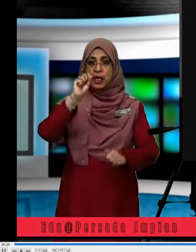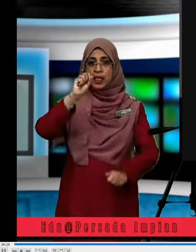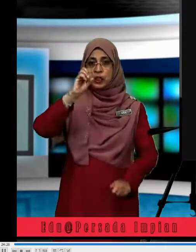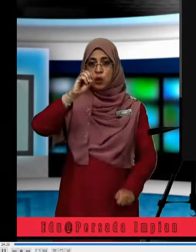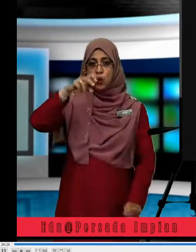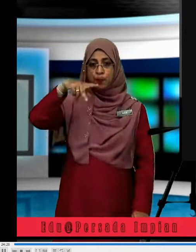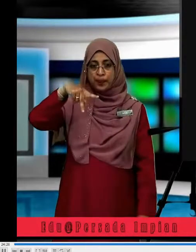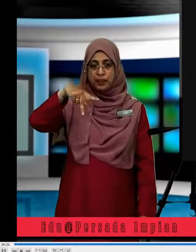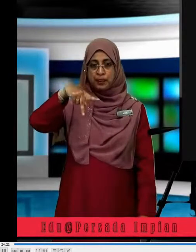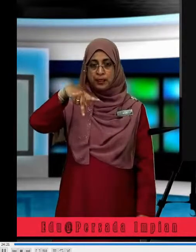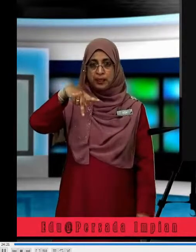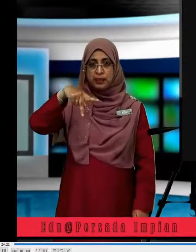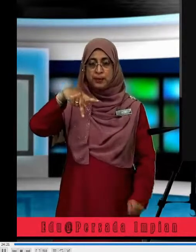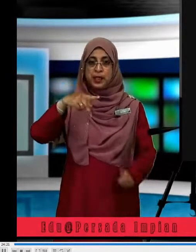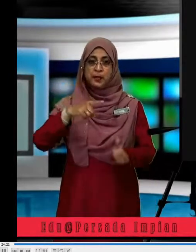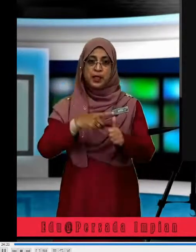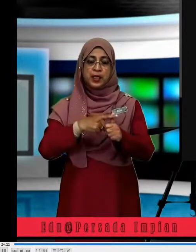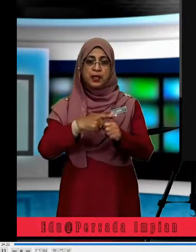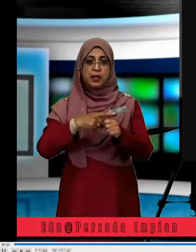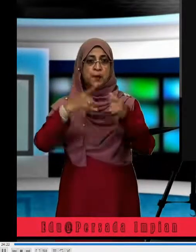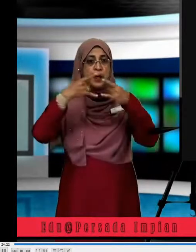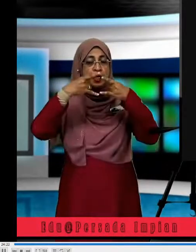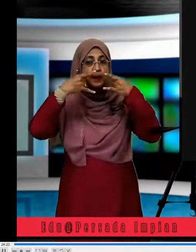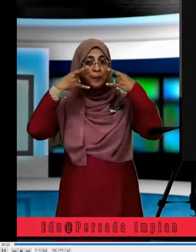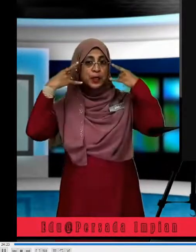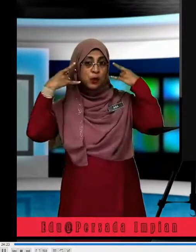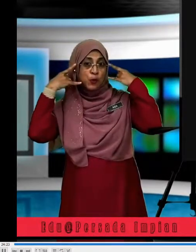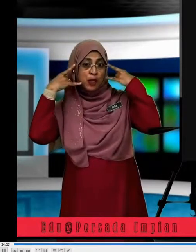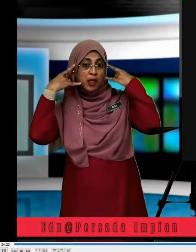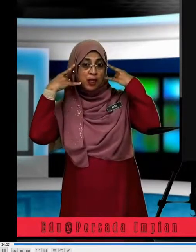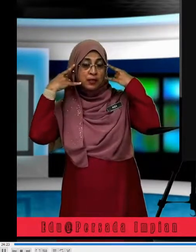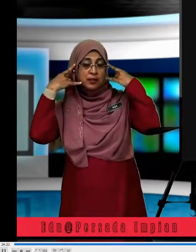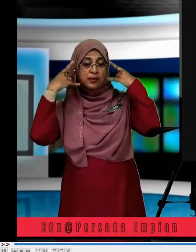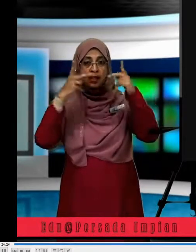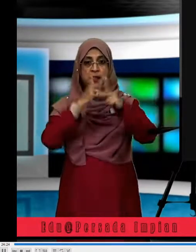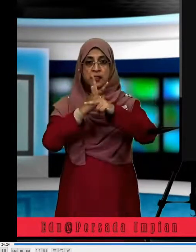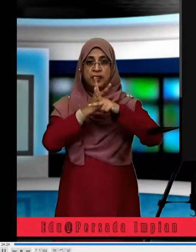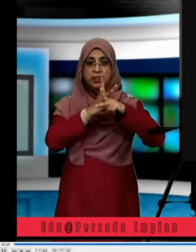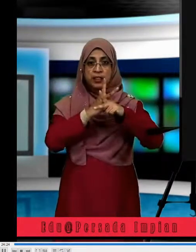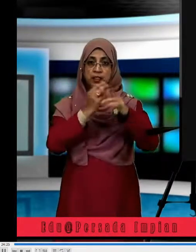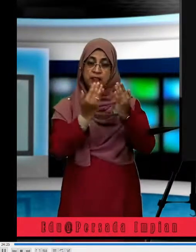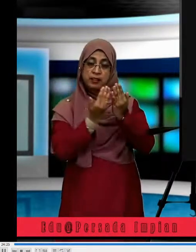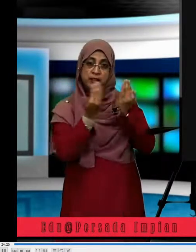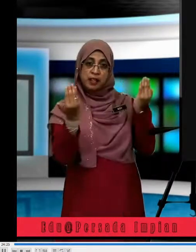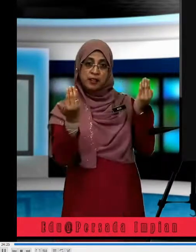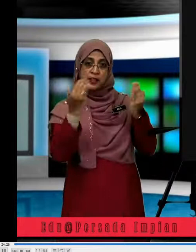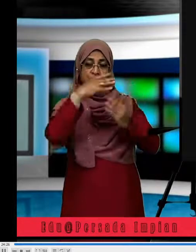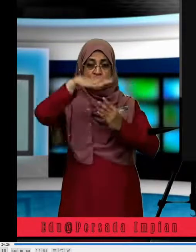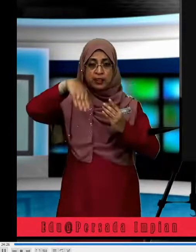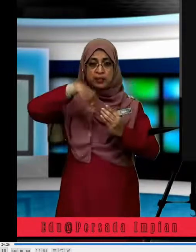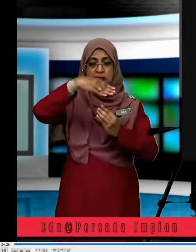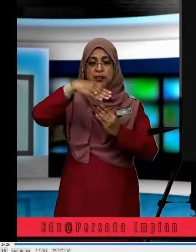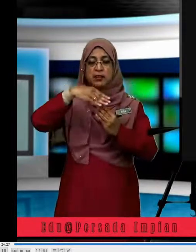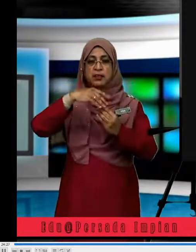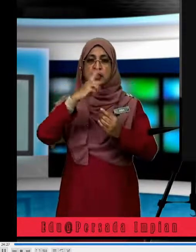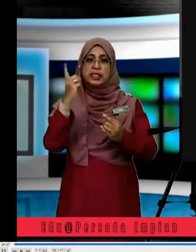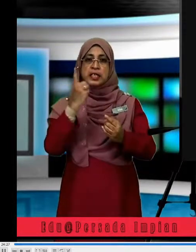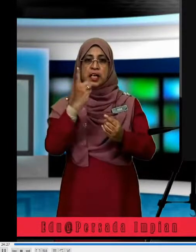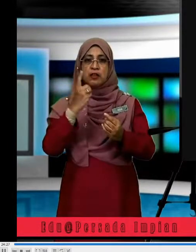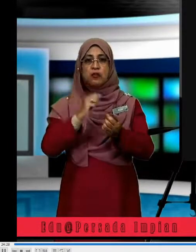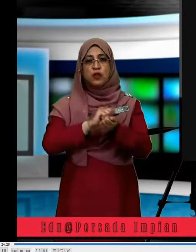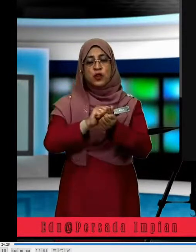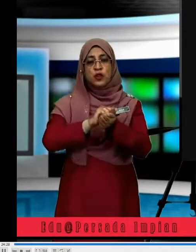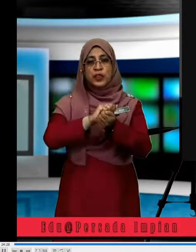patuhi e-shop Pertama pakai Belitung muka jaga cara sosial